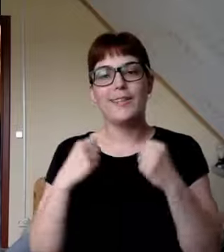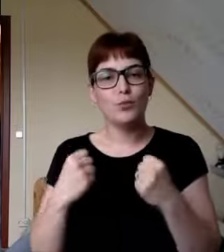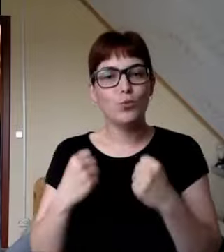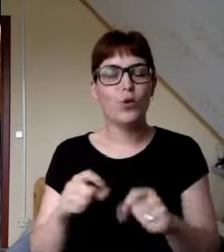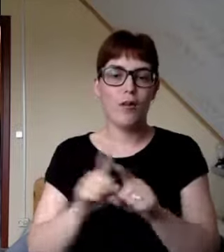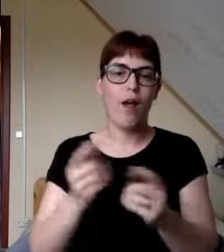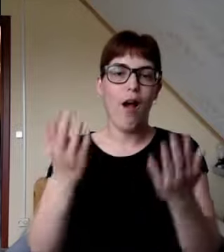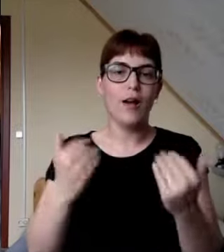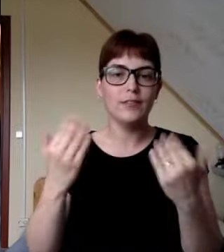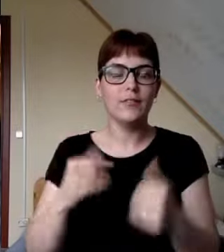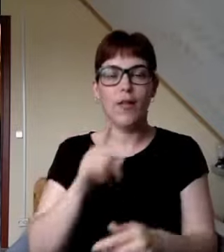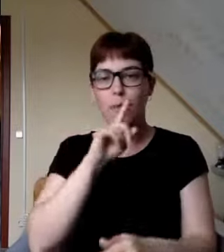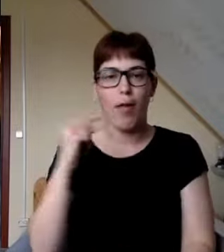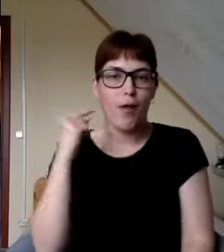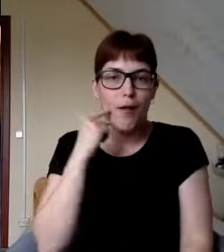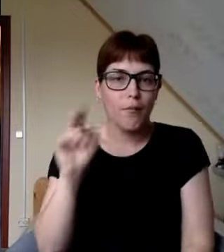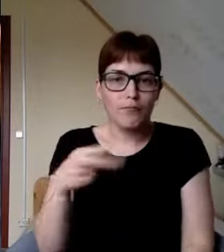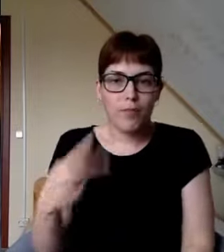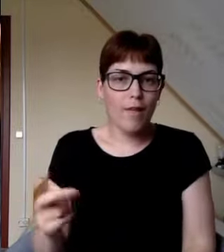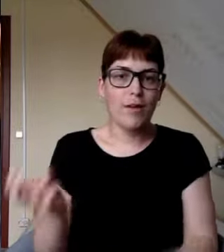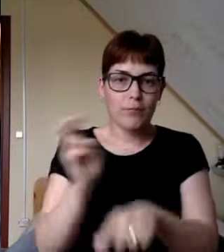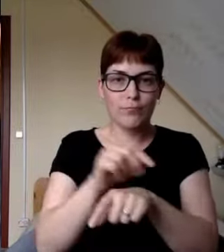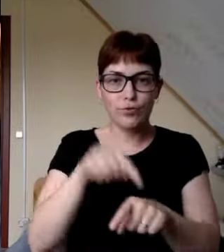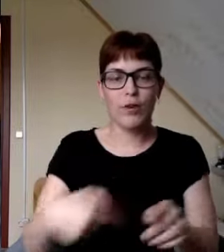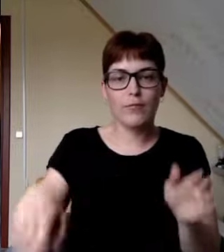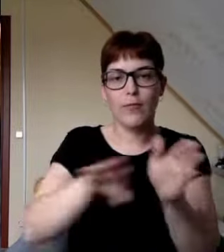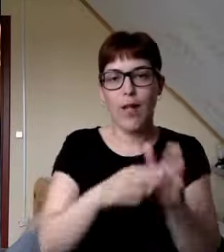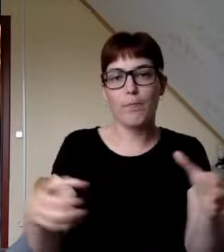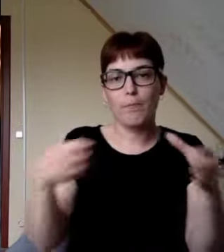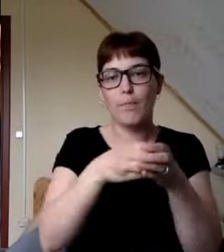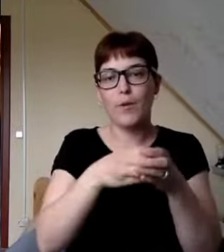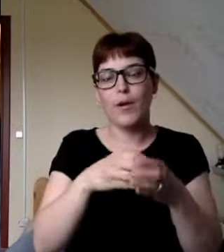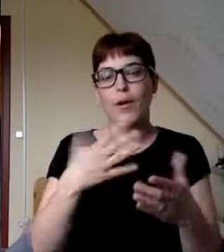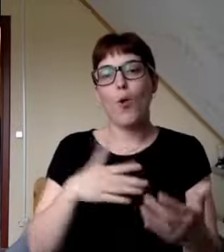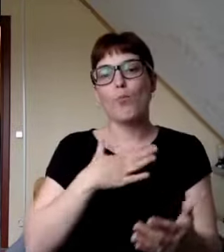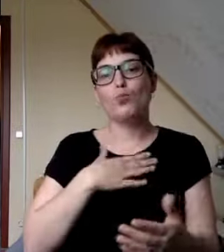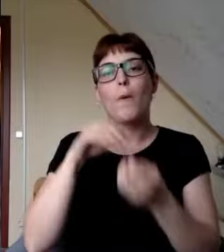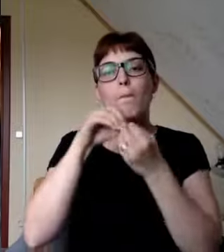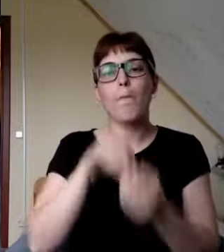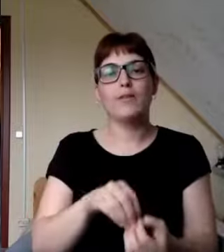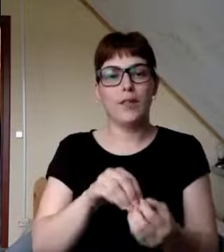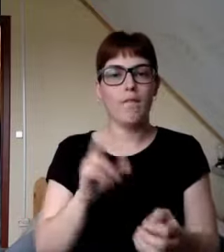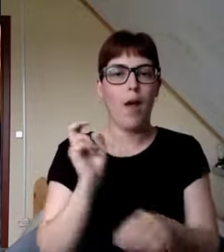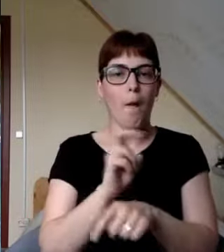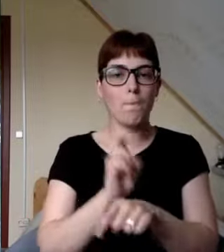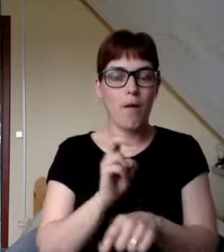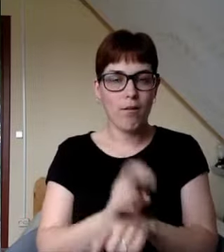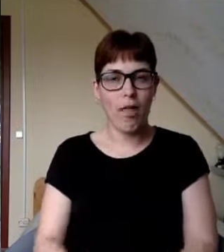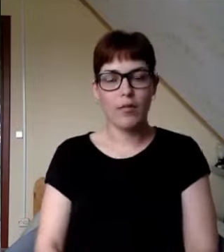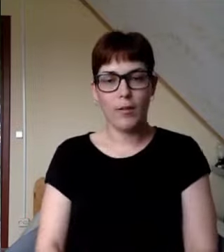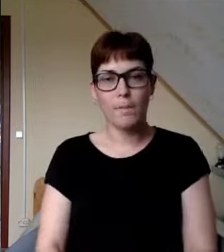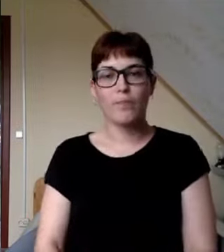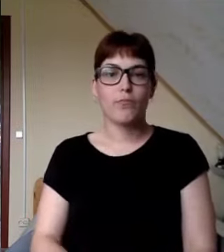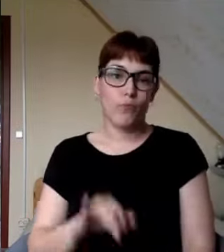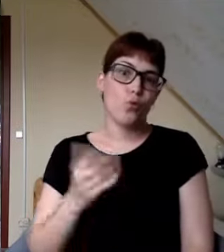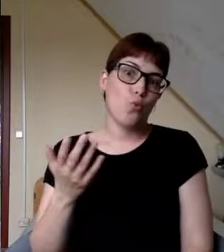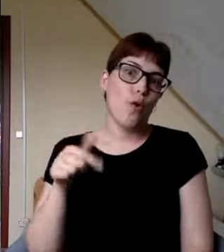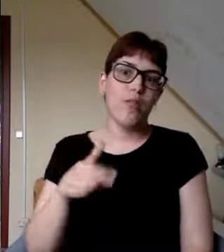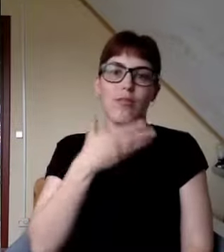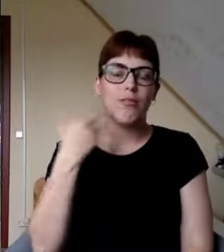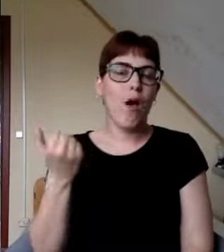aicināts nekautrēties, nākt šeit piebiedroties mūsu patstāvīgiem apmeklētājiem, jo